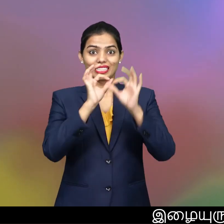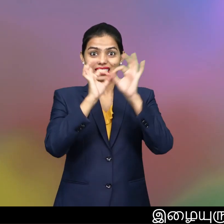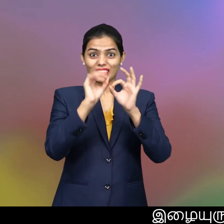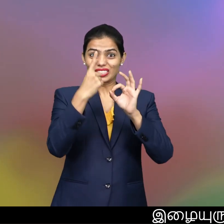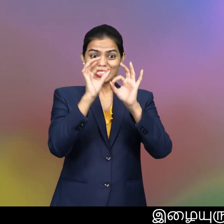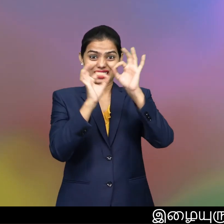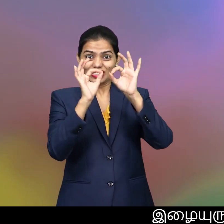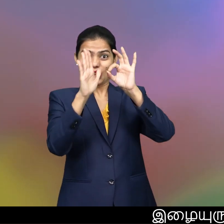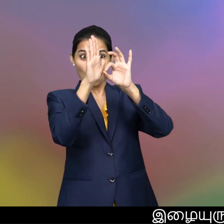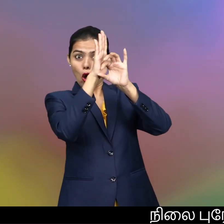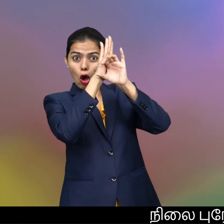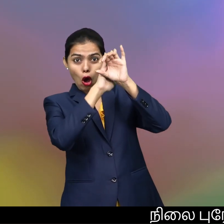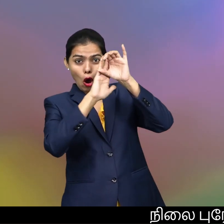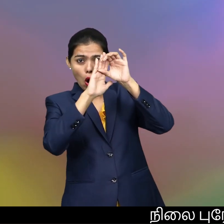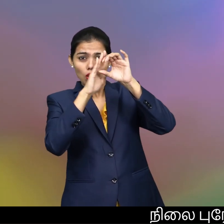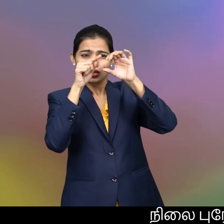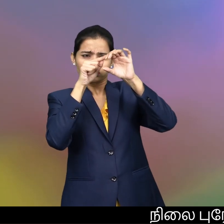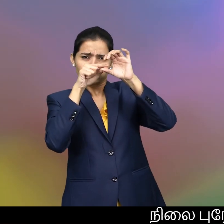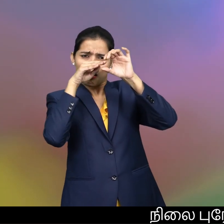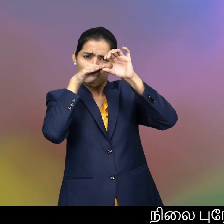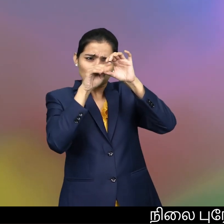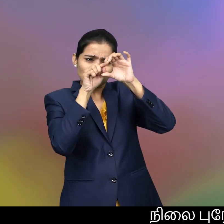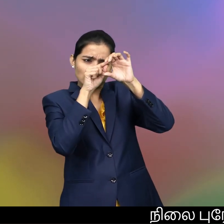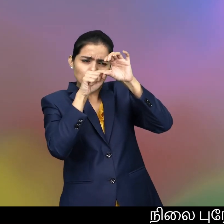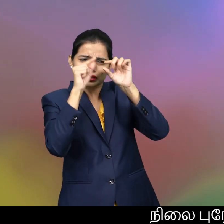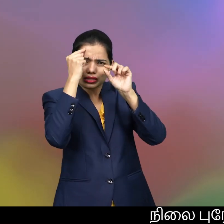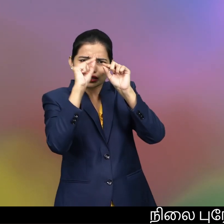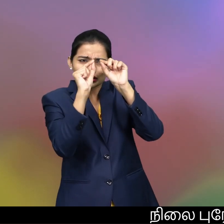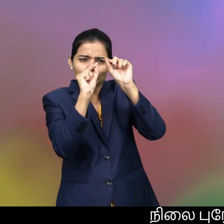இழையுறு பிரிவு முதல் நிலை புரோபேஸ் ஆகும்.